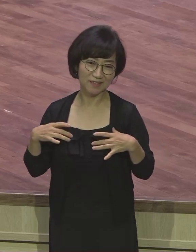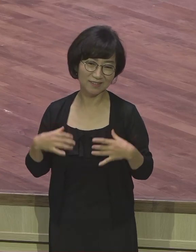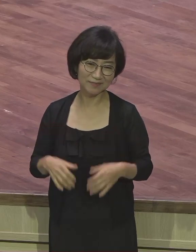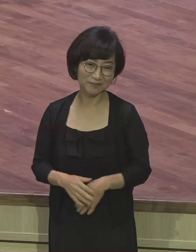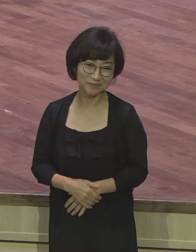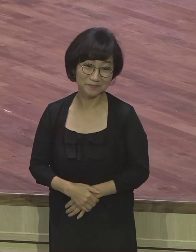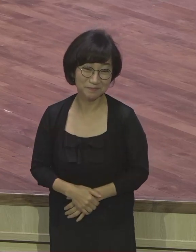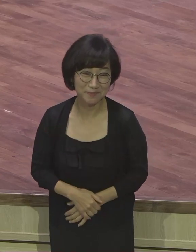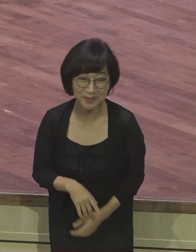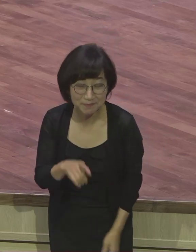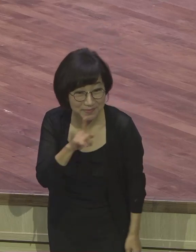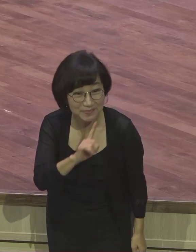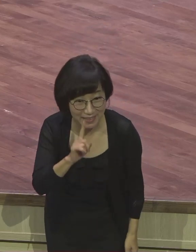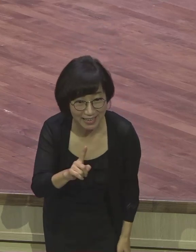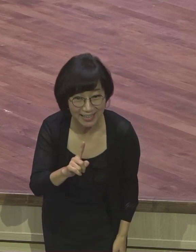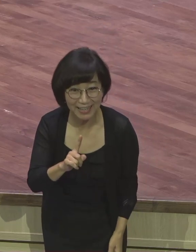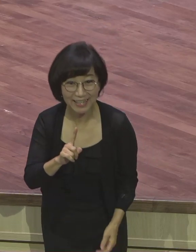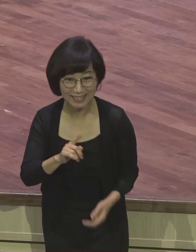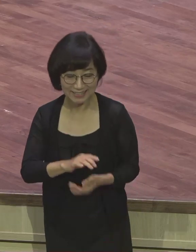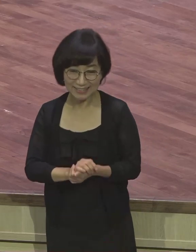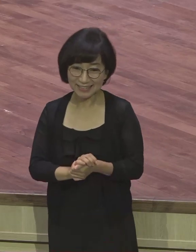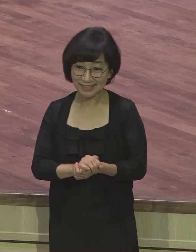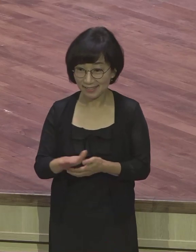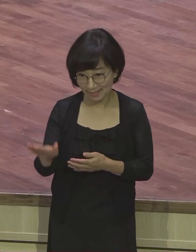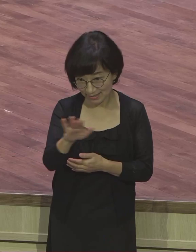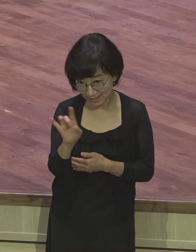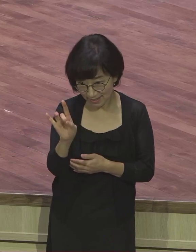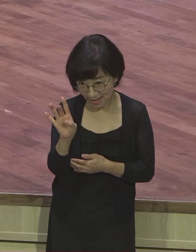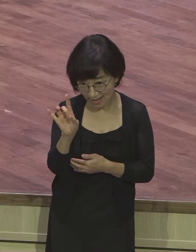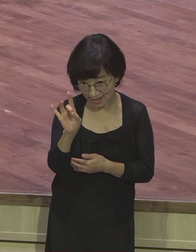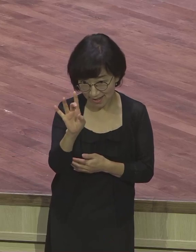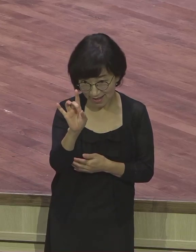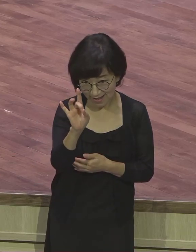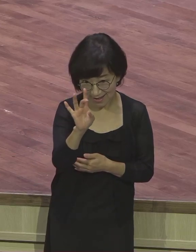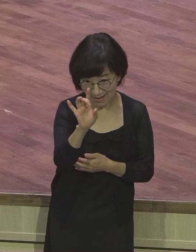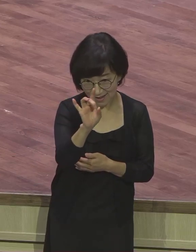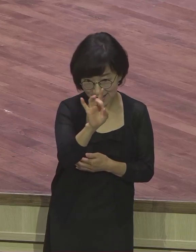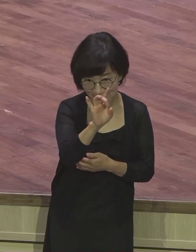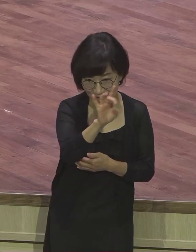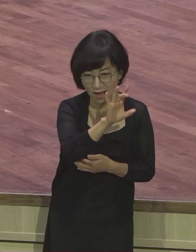이 말하는 이유가 뭐냐? 여러분